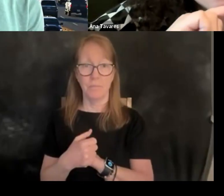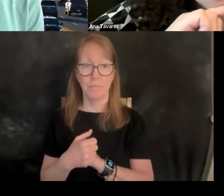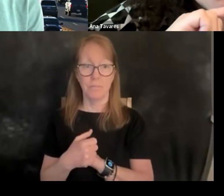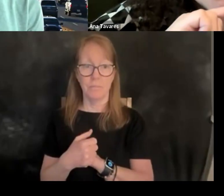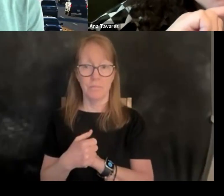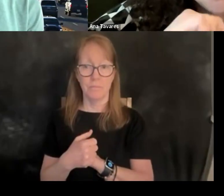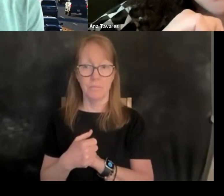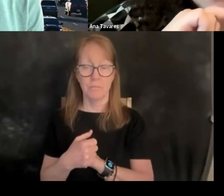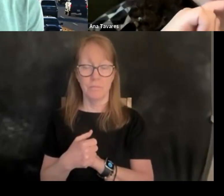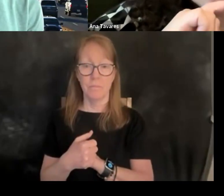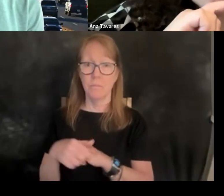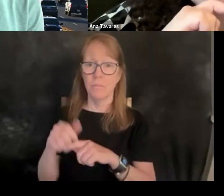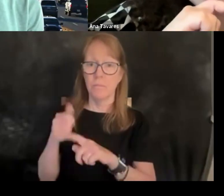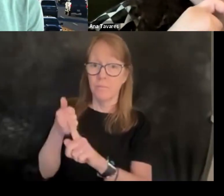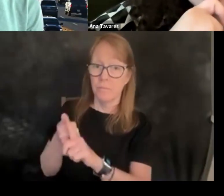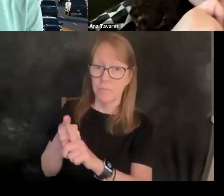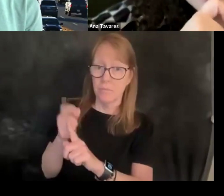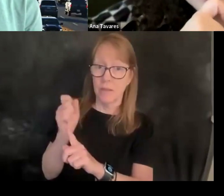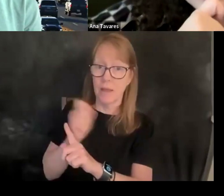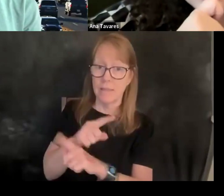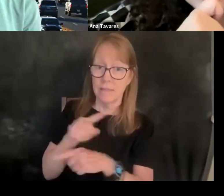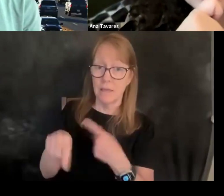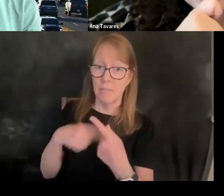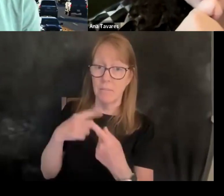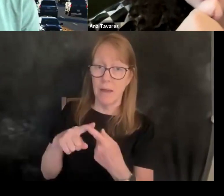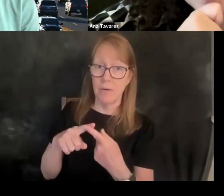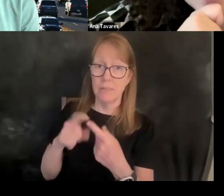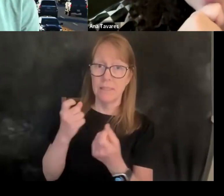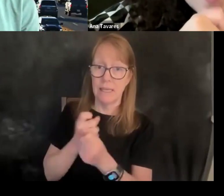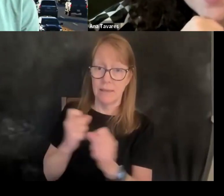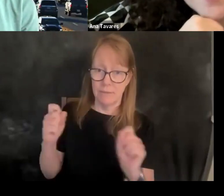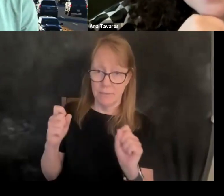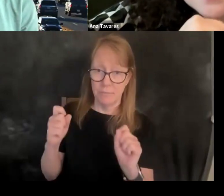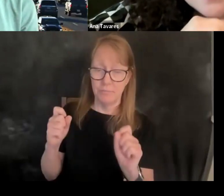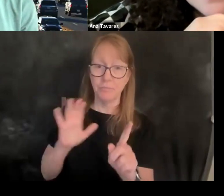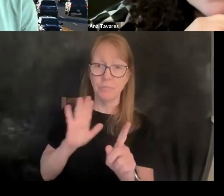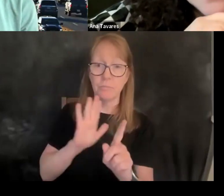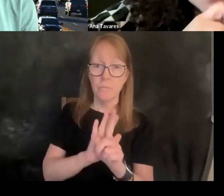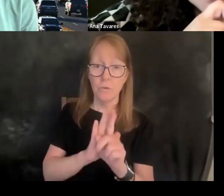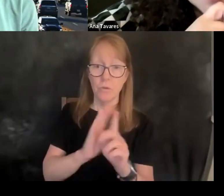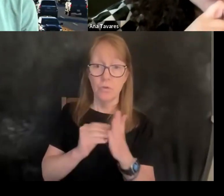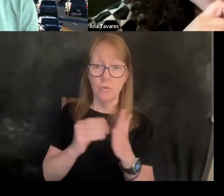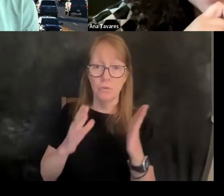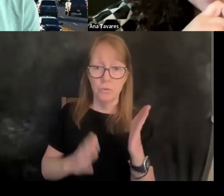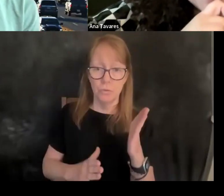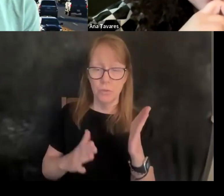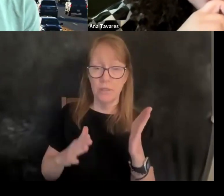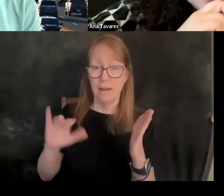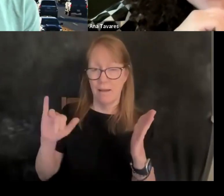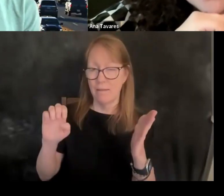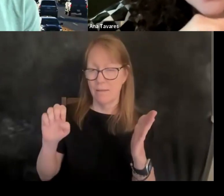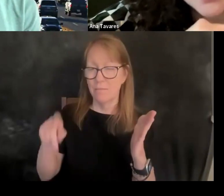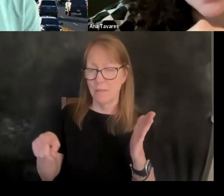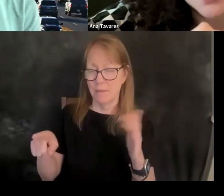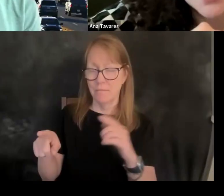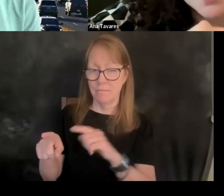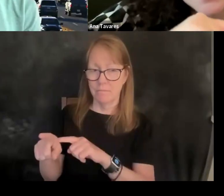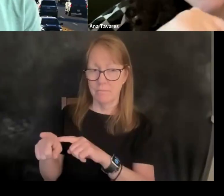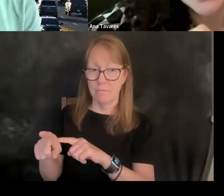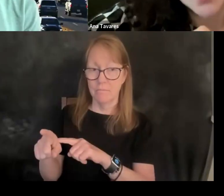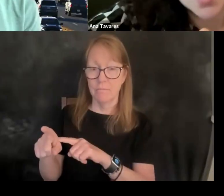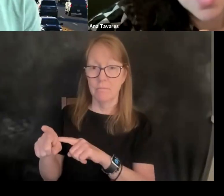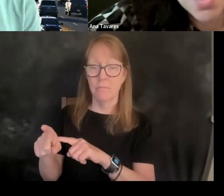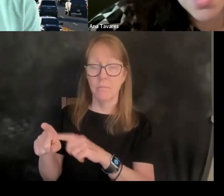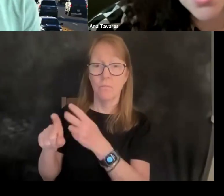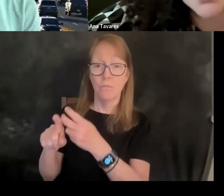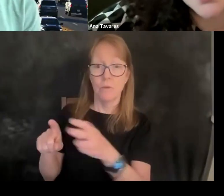She is asking a question around safety, and her student who has an individual education plan transitioning into